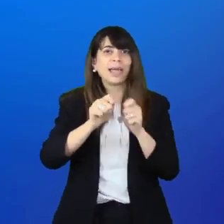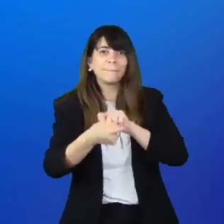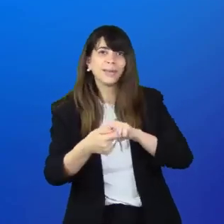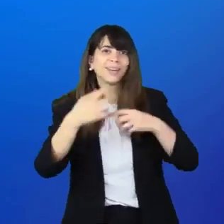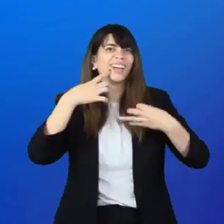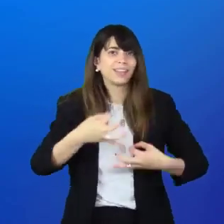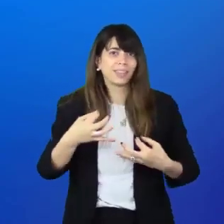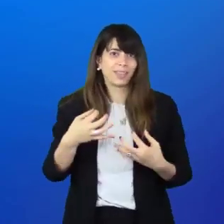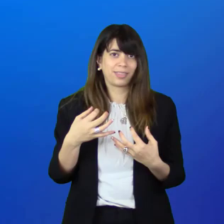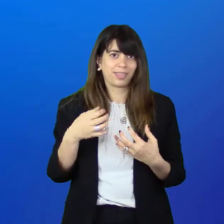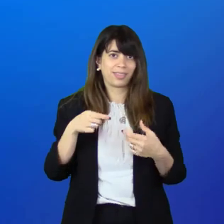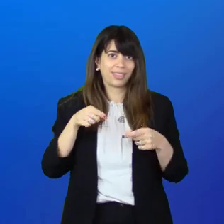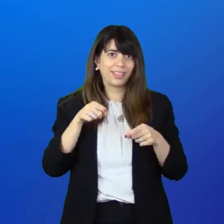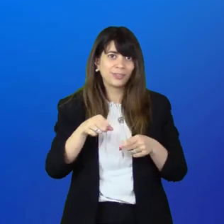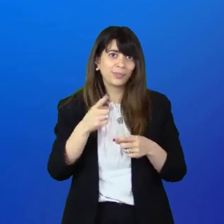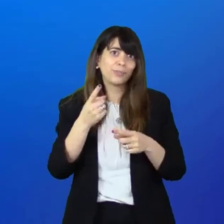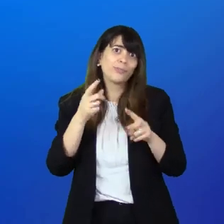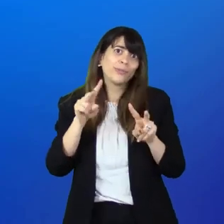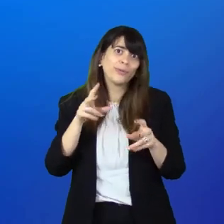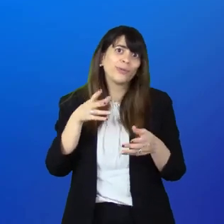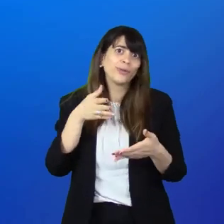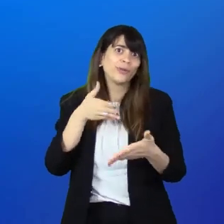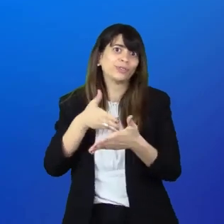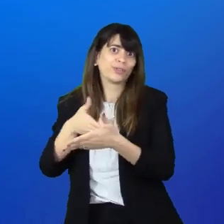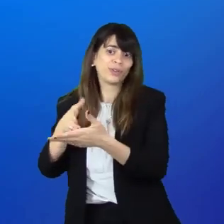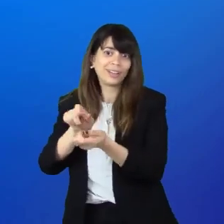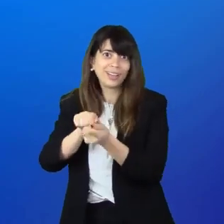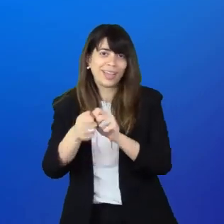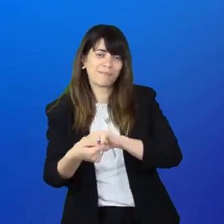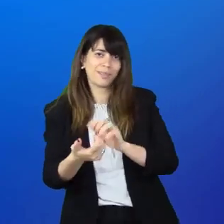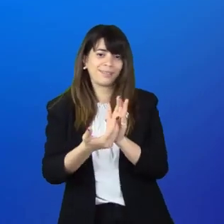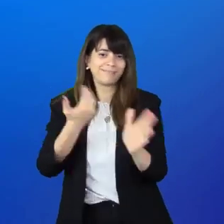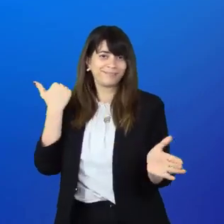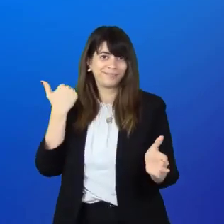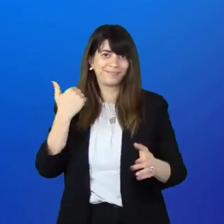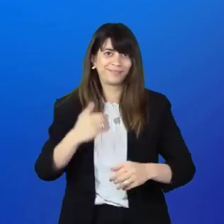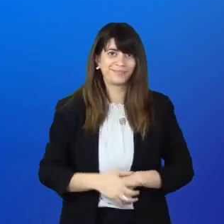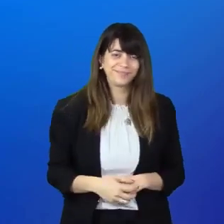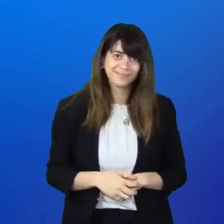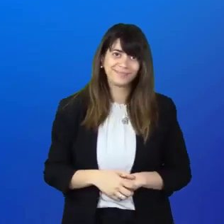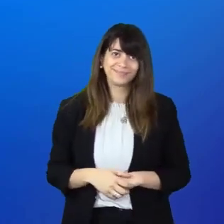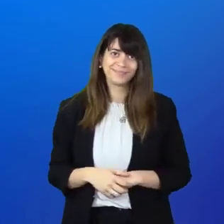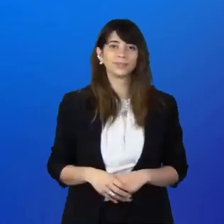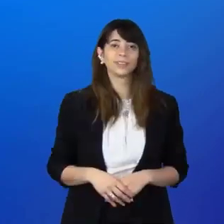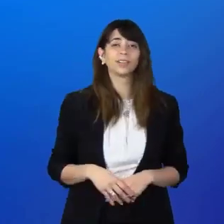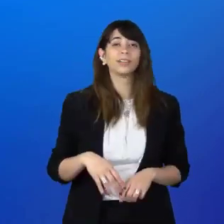movimiento intentar cambiar la realidad. Hay muchísimas barreras y es necesario quitarlas y cambiar la situación.